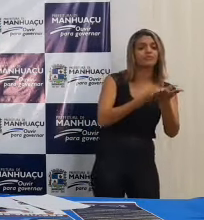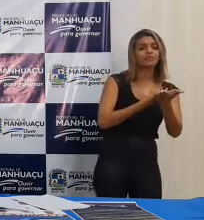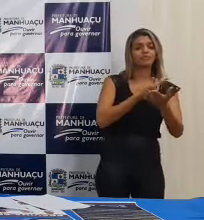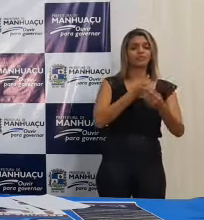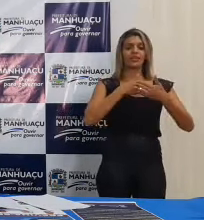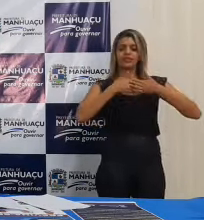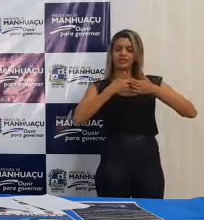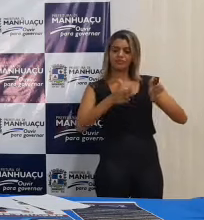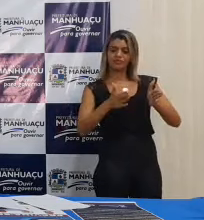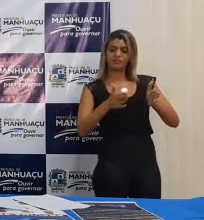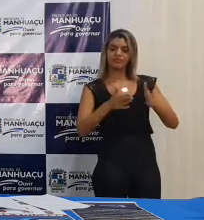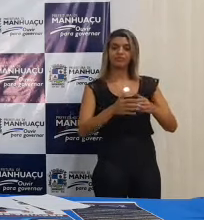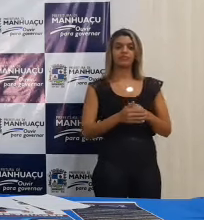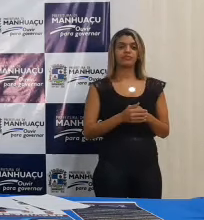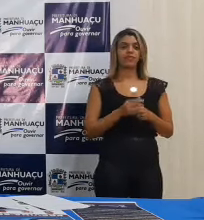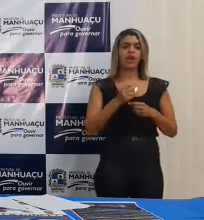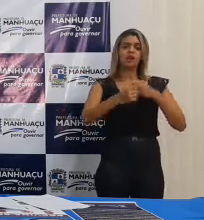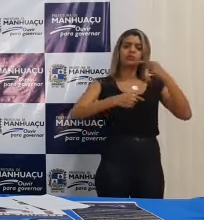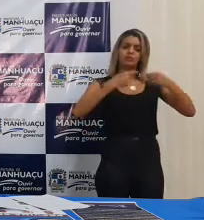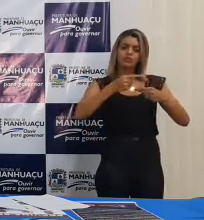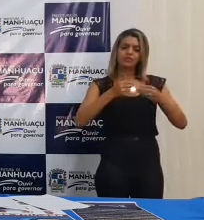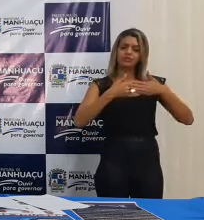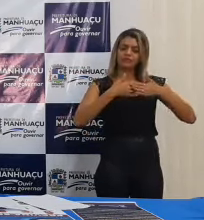feito depois desse dia?